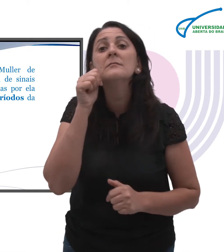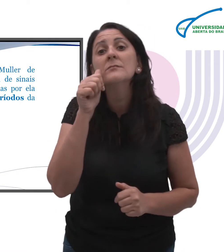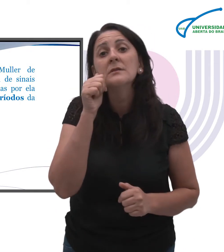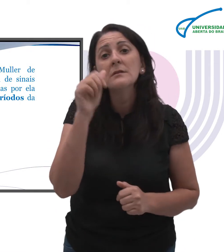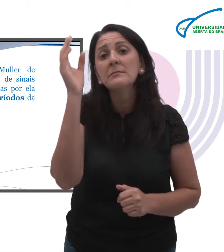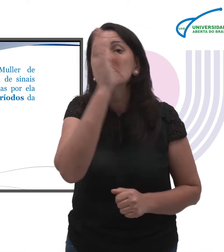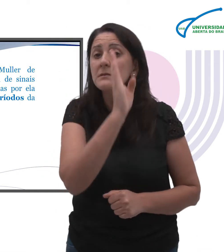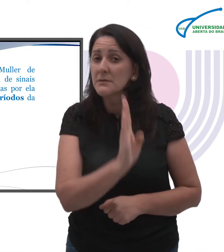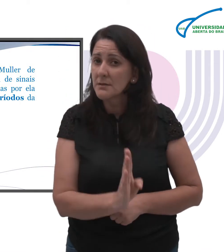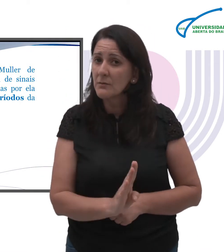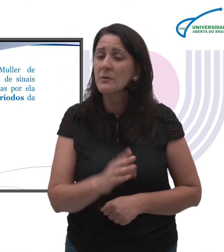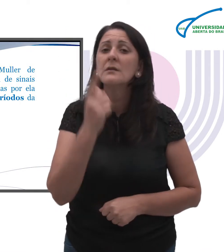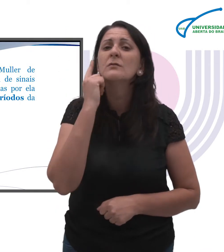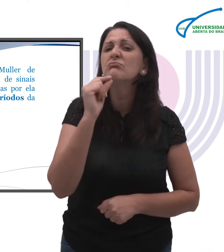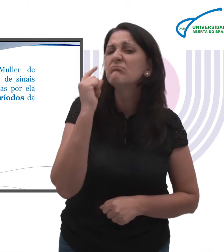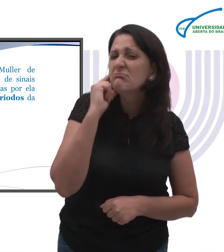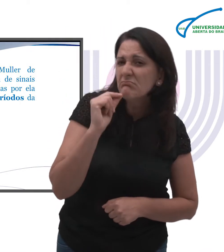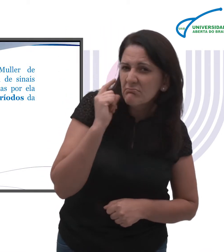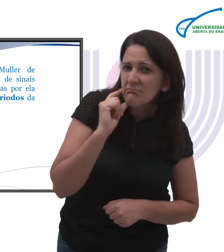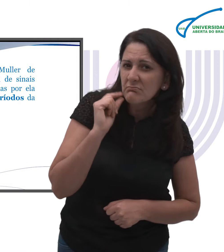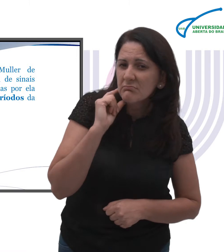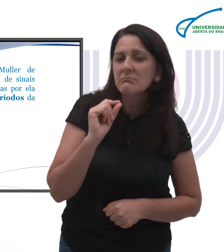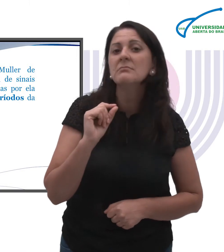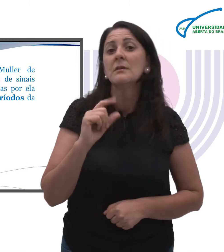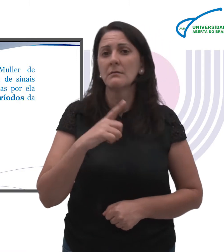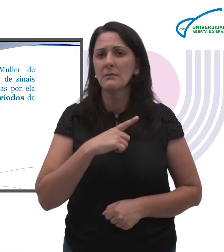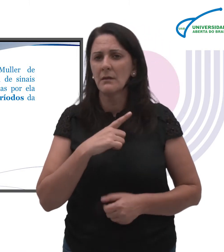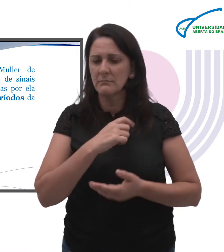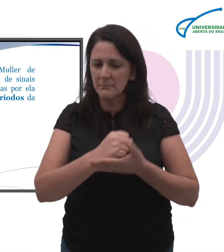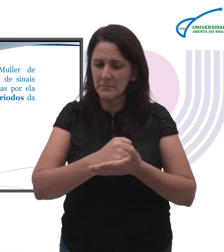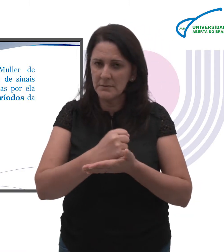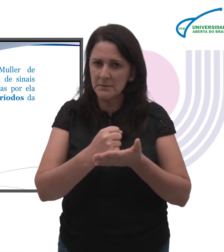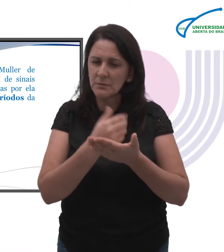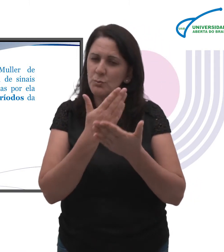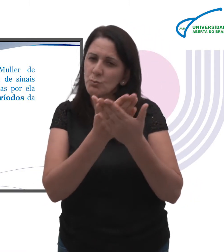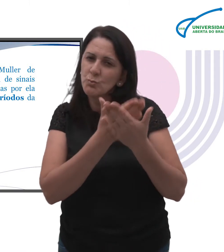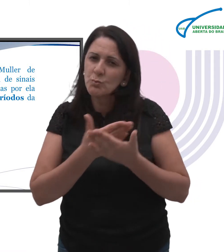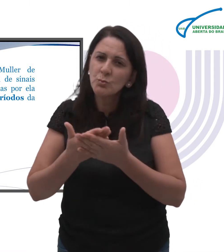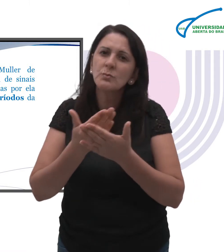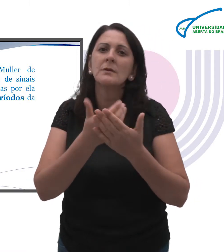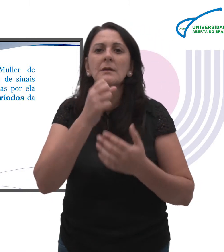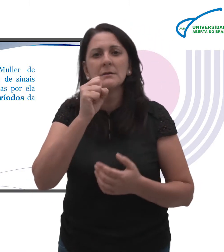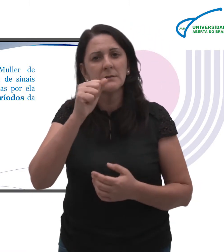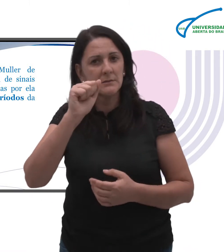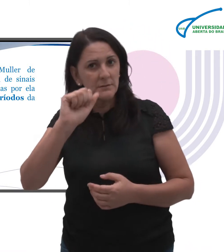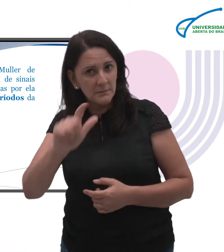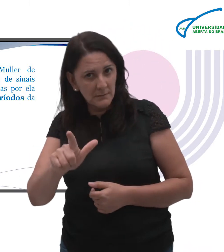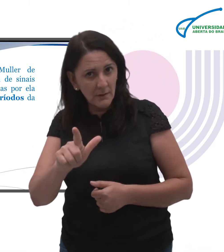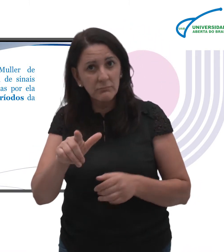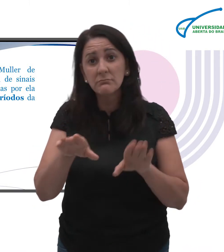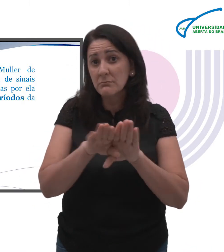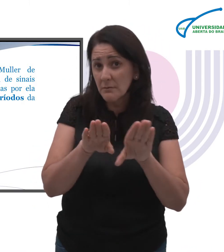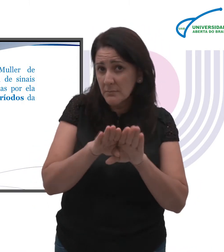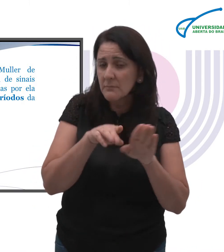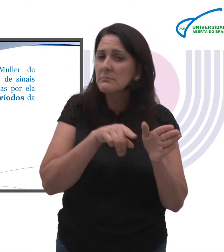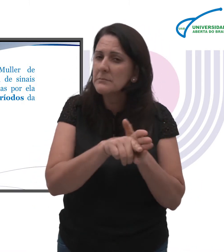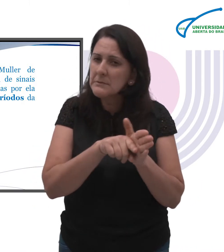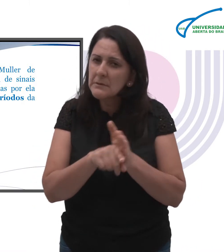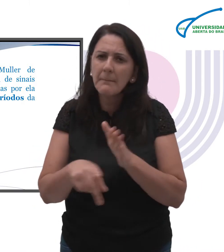Já a pesquisadora brasileira Ronice Miller de Quadros, com base em estudos na língua de